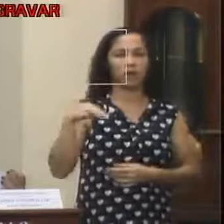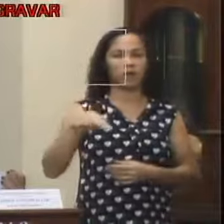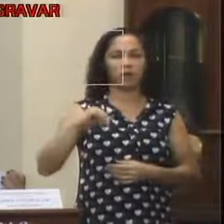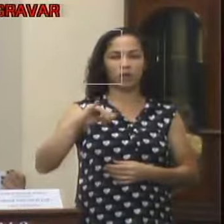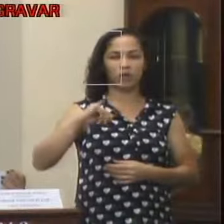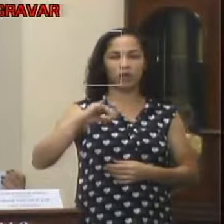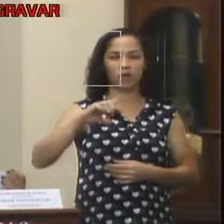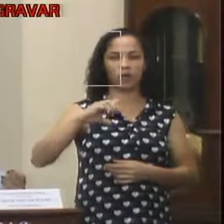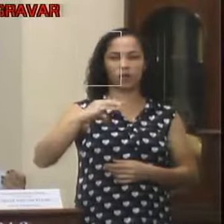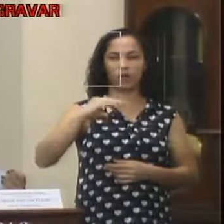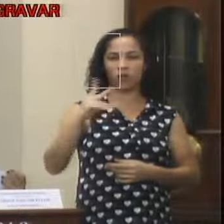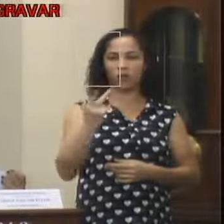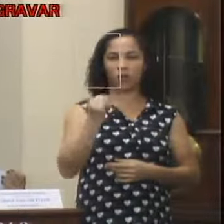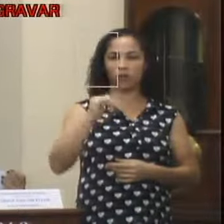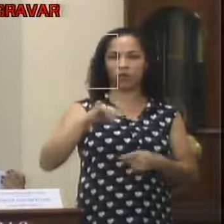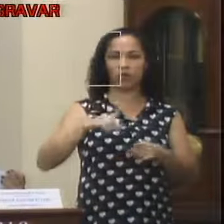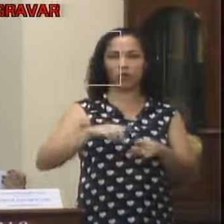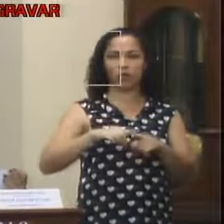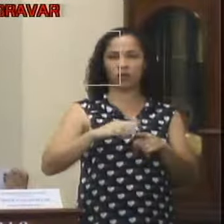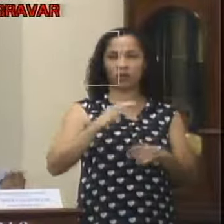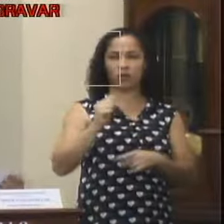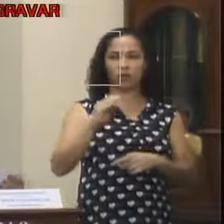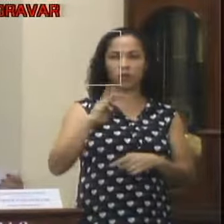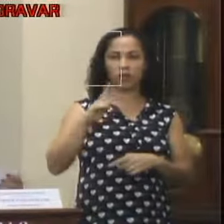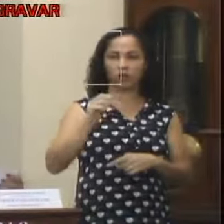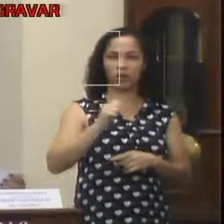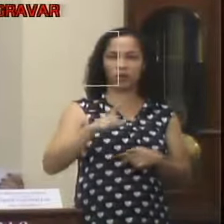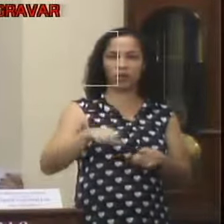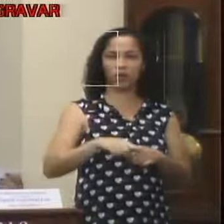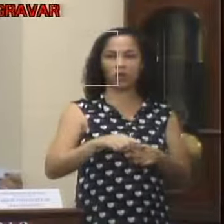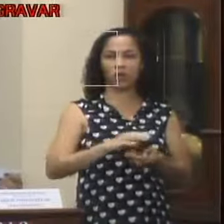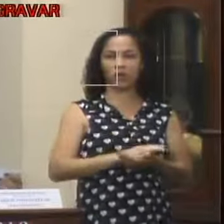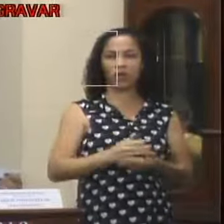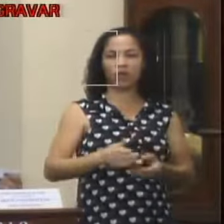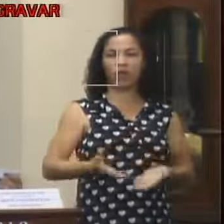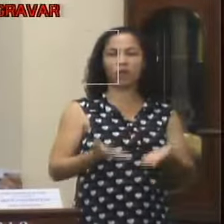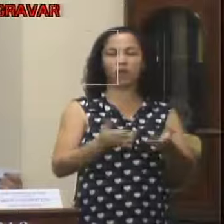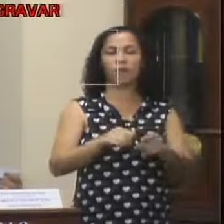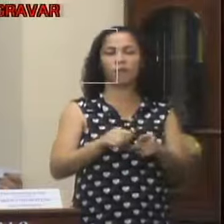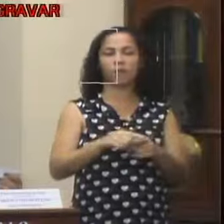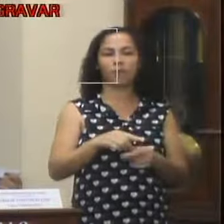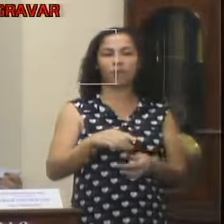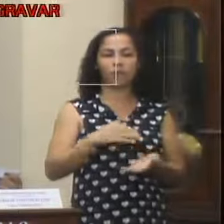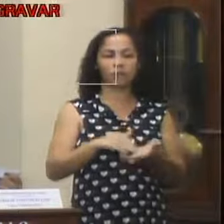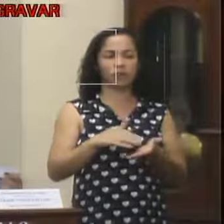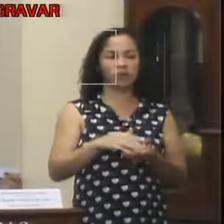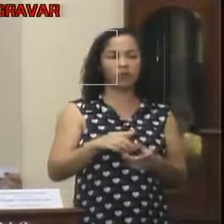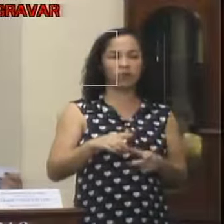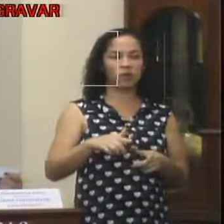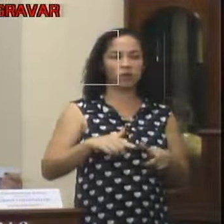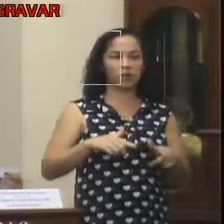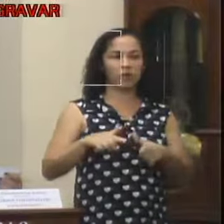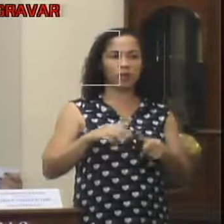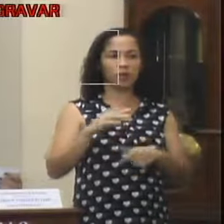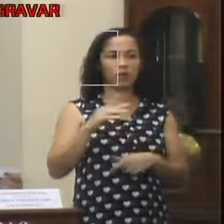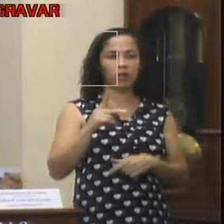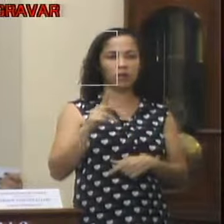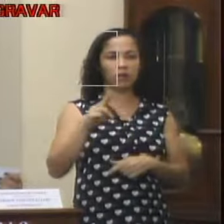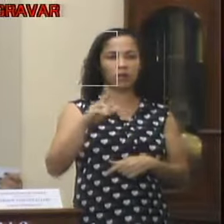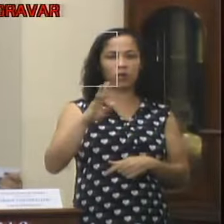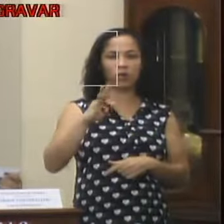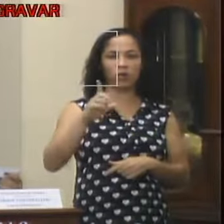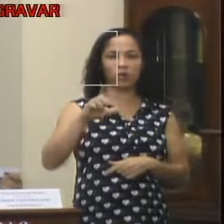no uso de suas atribuições, na forma regimental, requer a Vossa Excelência o caminhamento do presente indicação ao ilustríssimo secretário de Serviços Públicos e Defesa Civil, Carlos